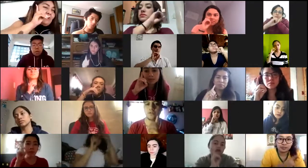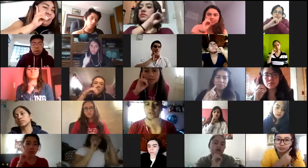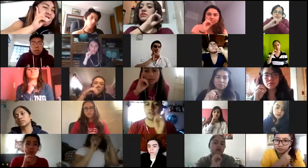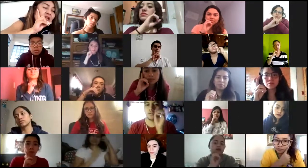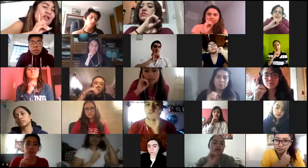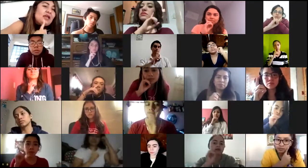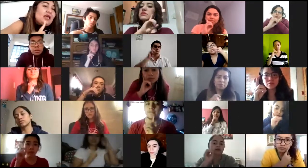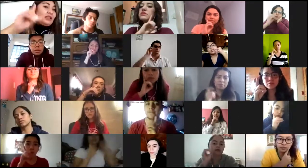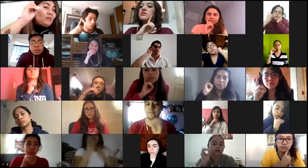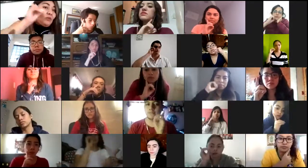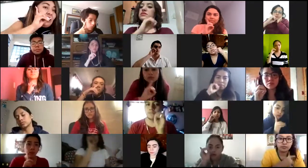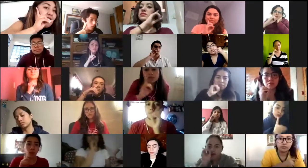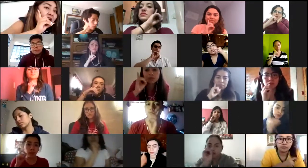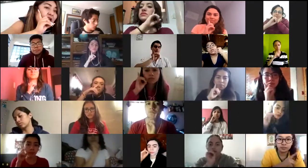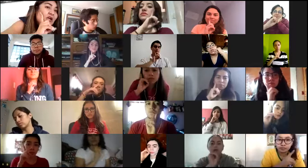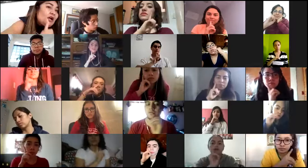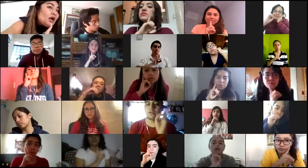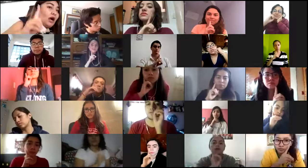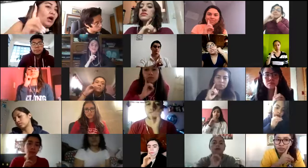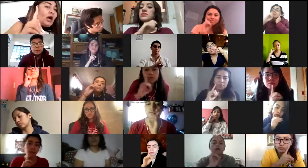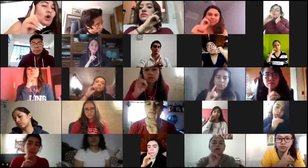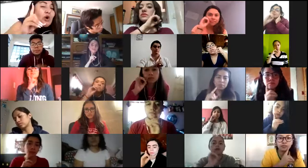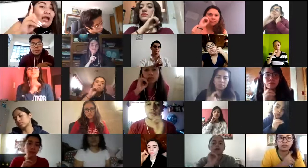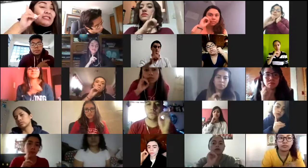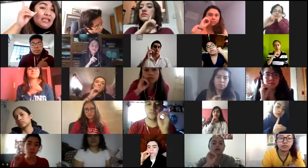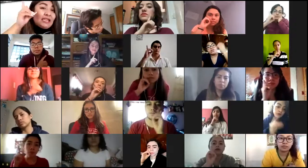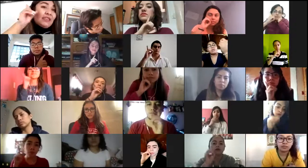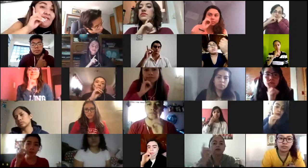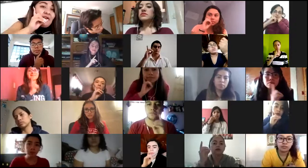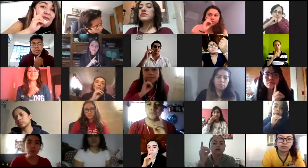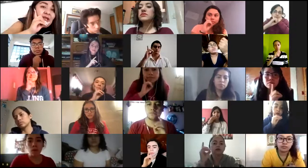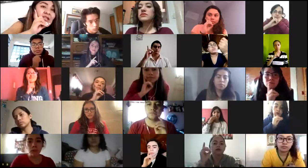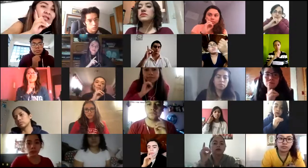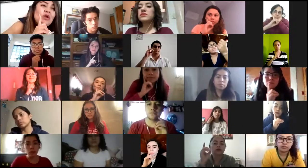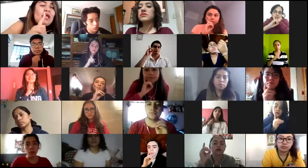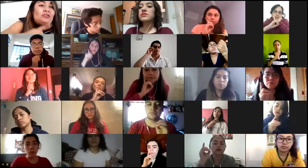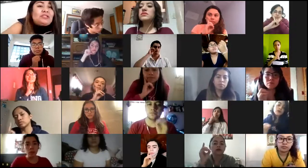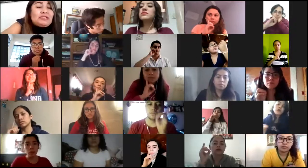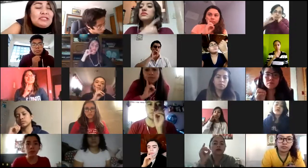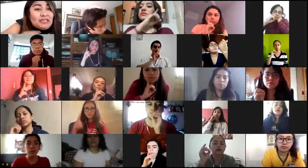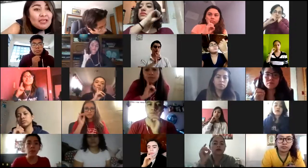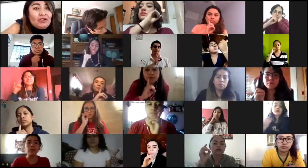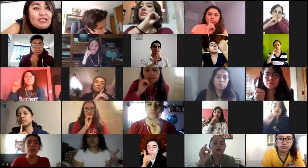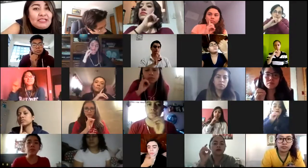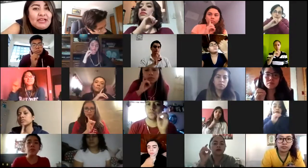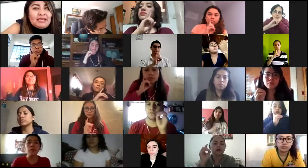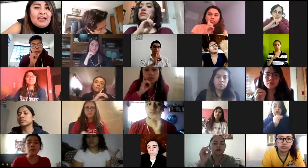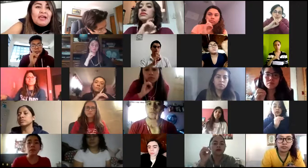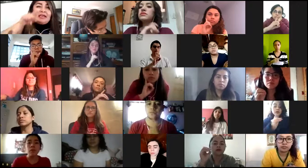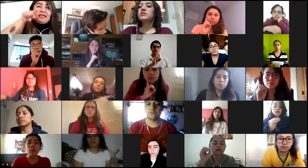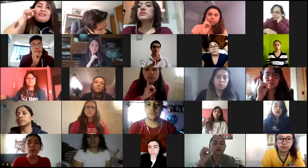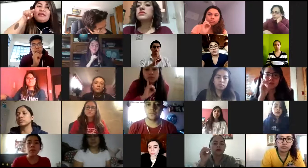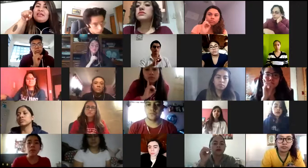si se maquillaran, de mujer, o la seña de femenino. Entonces, si quiero decir